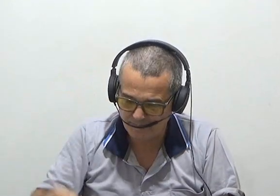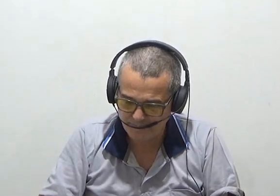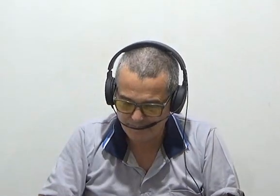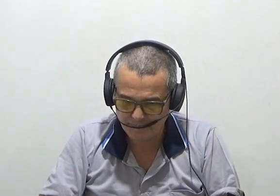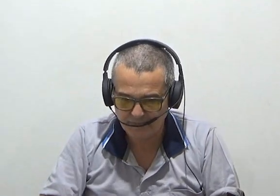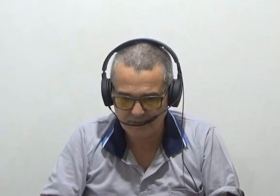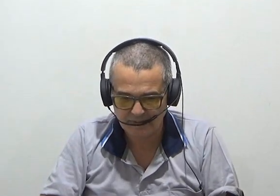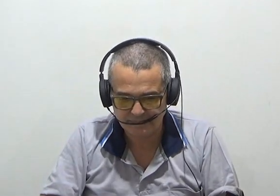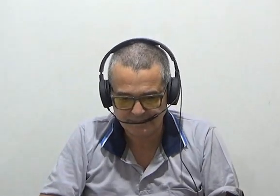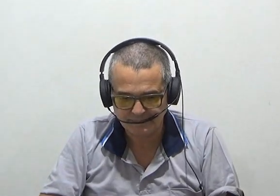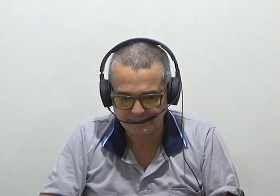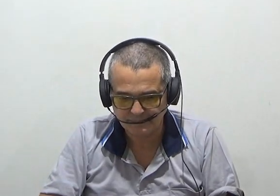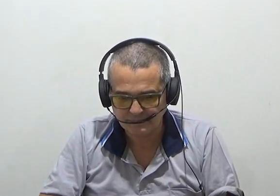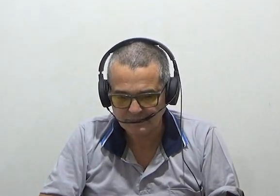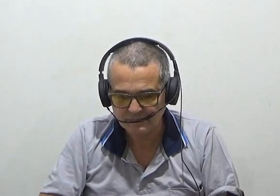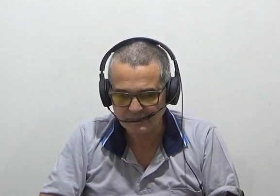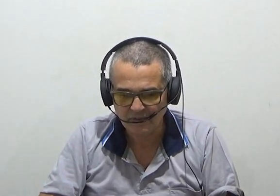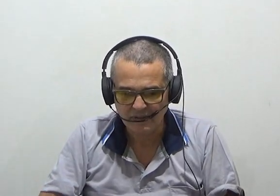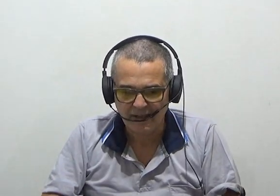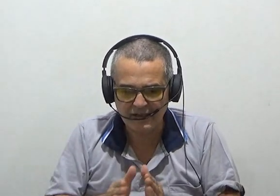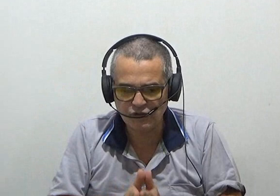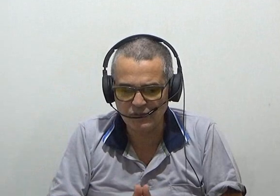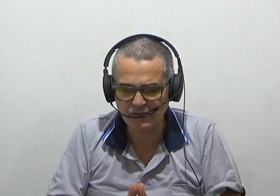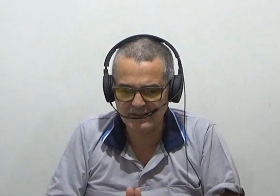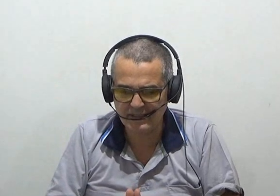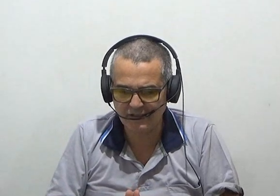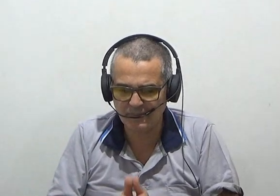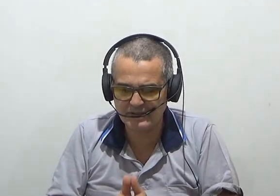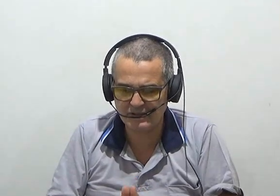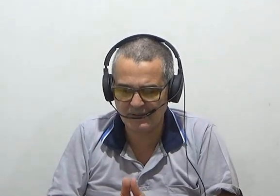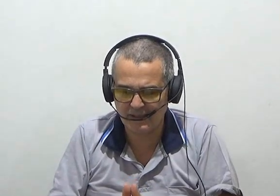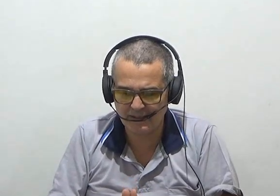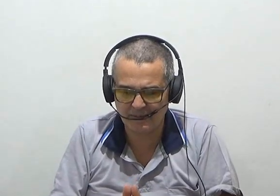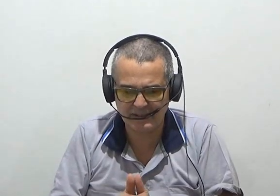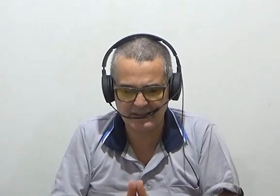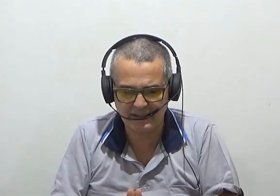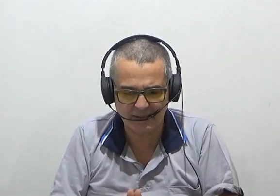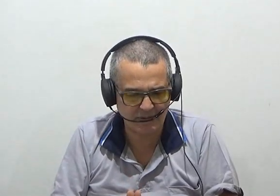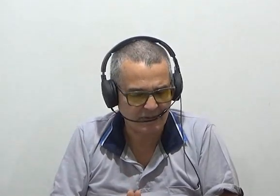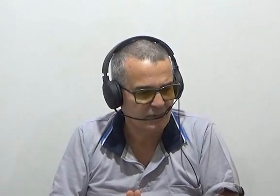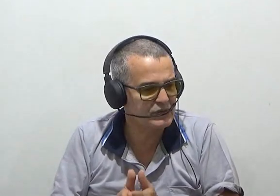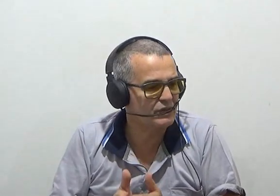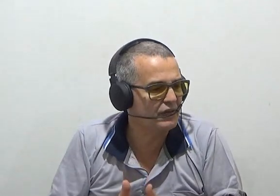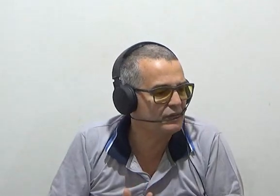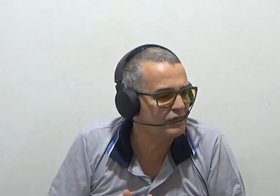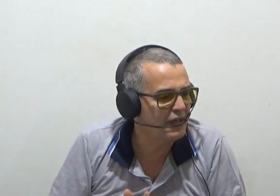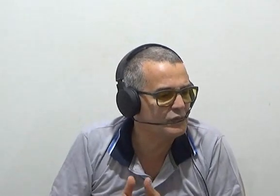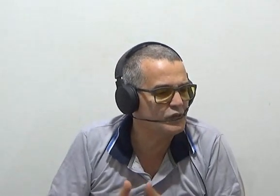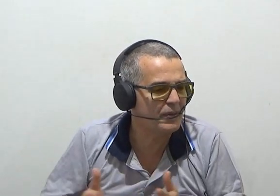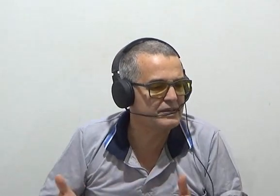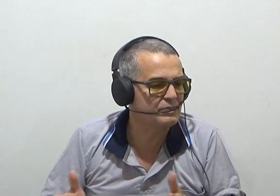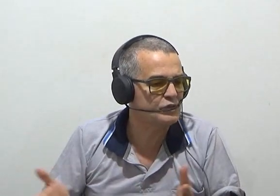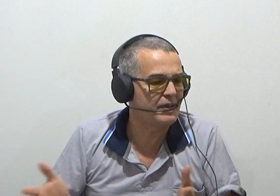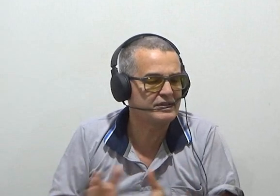esquecer. Aí estou muito cansado, preciso de uma cadeira para sentar. pois estou ficando